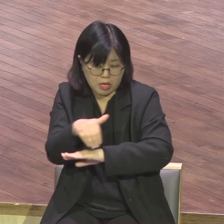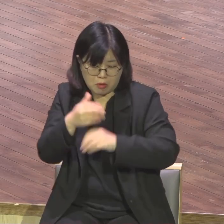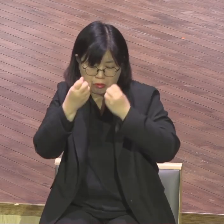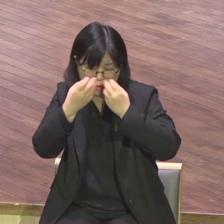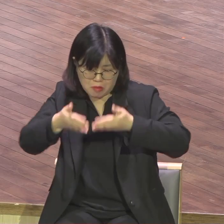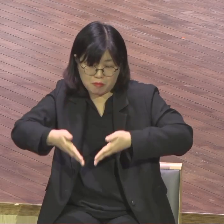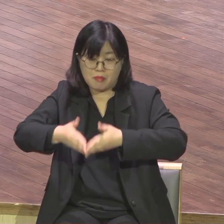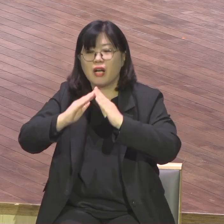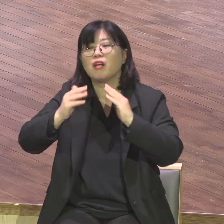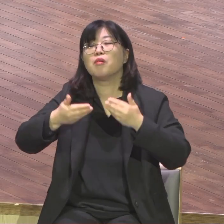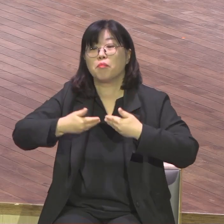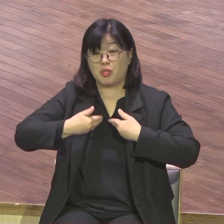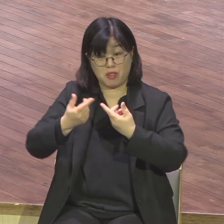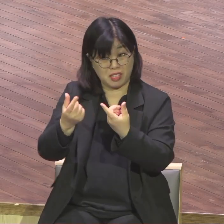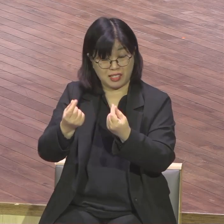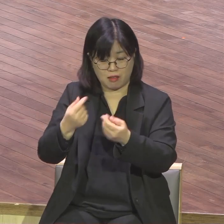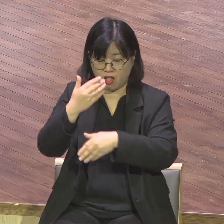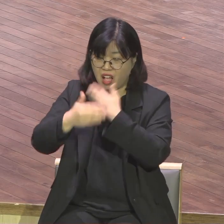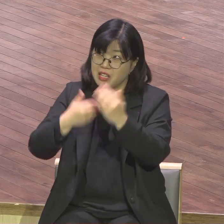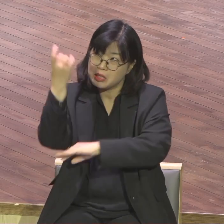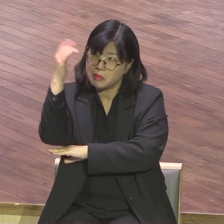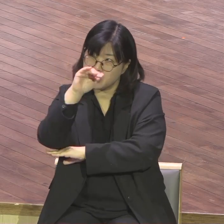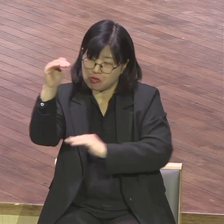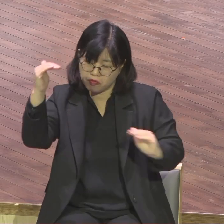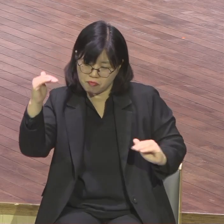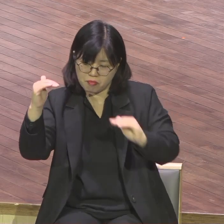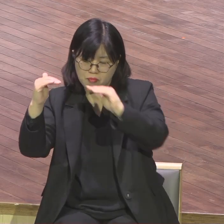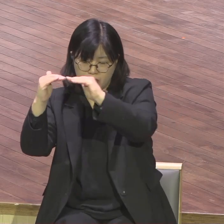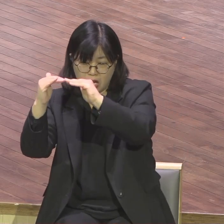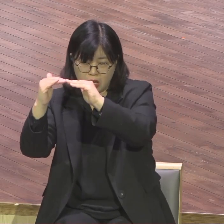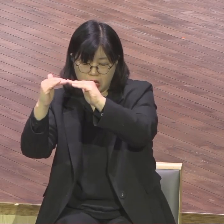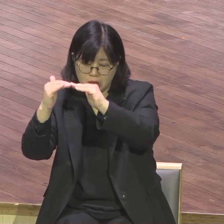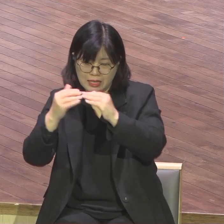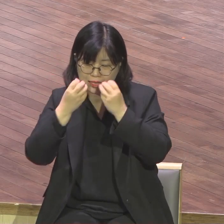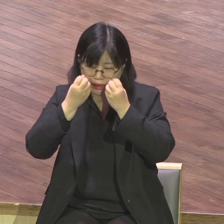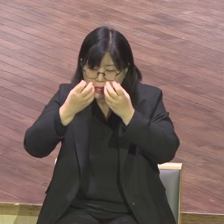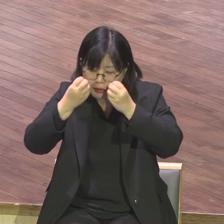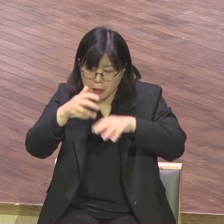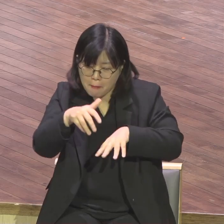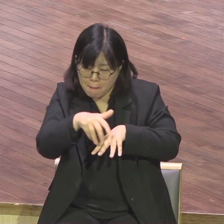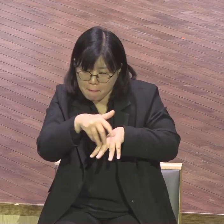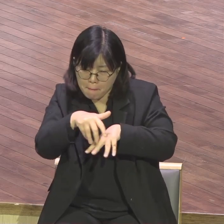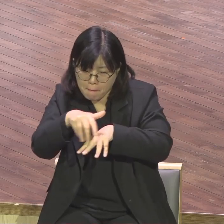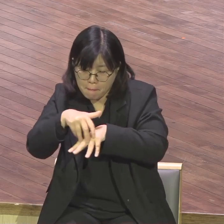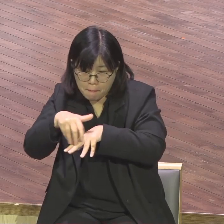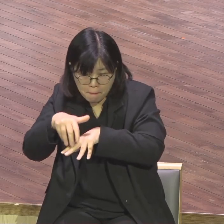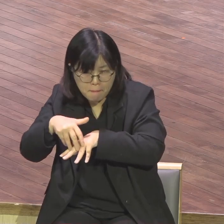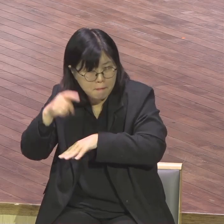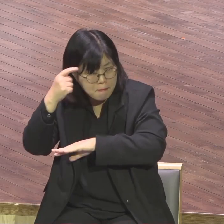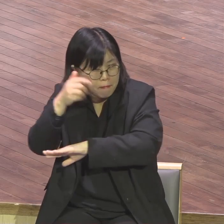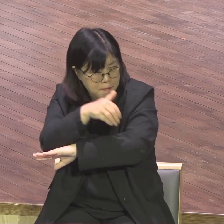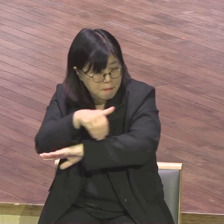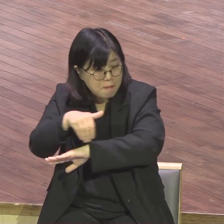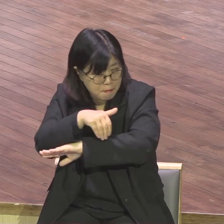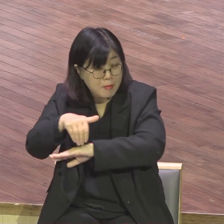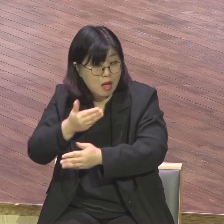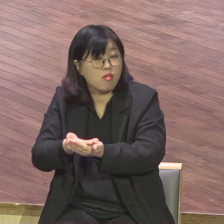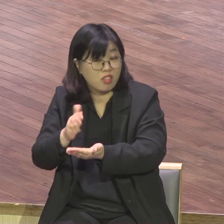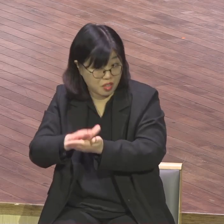기준으로 그렇게 영적 업그레이드가 되어서 237 선교 현지인 복음화를 담대하게